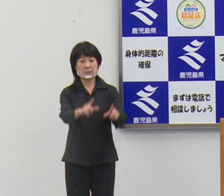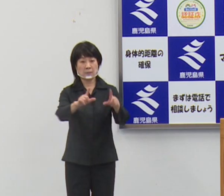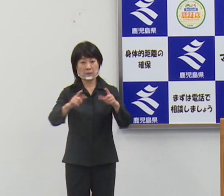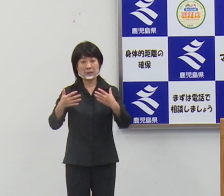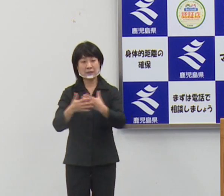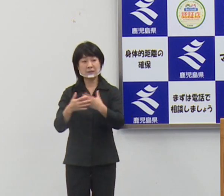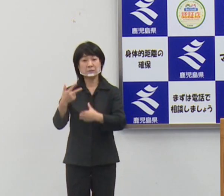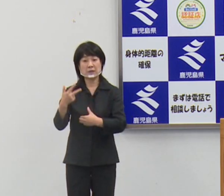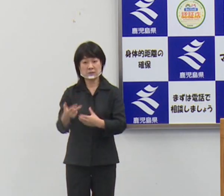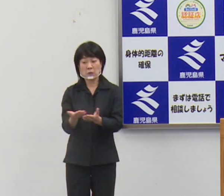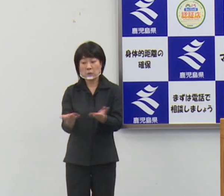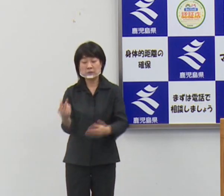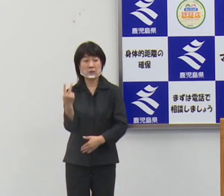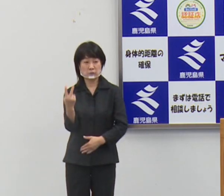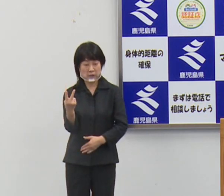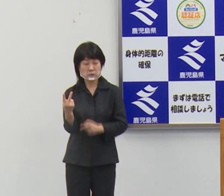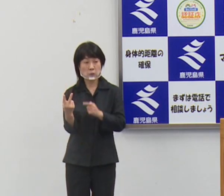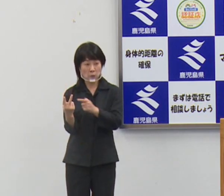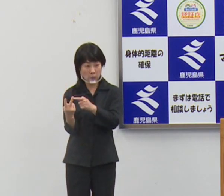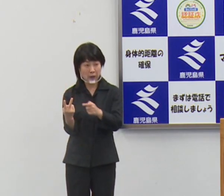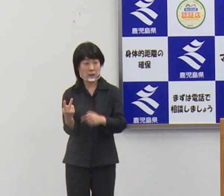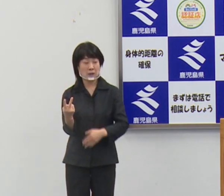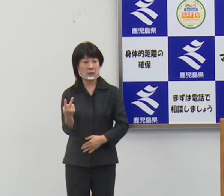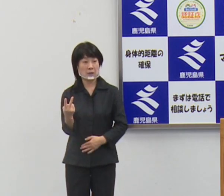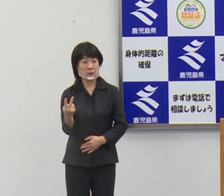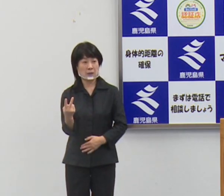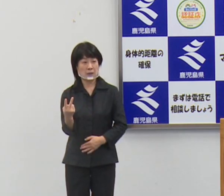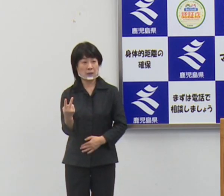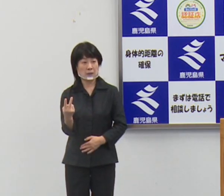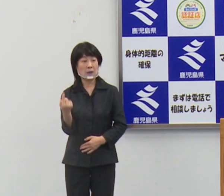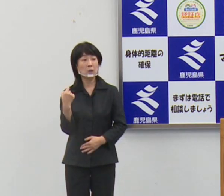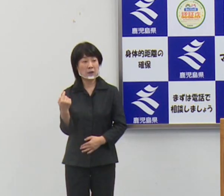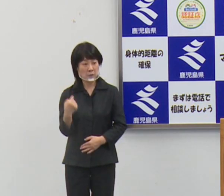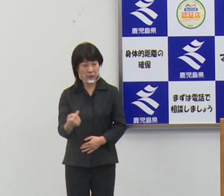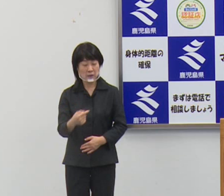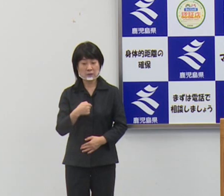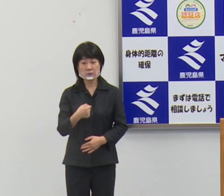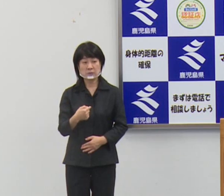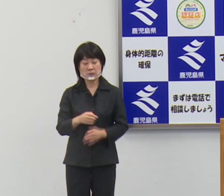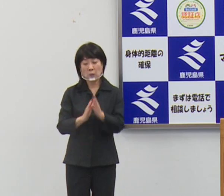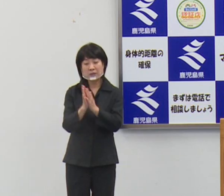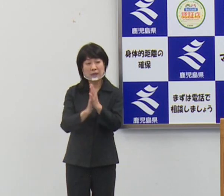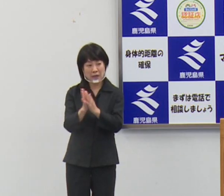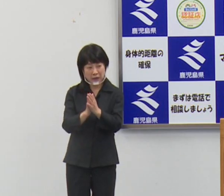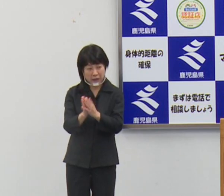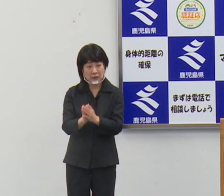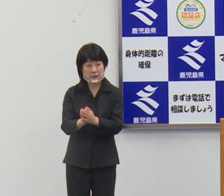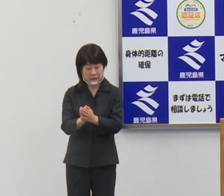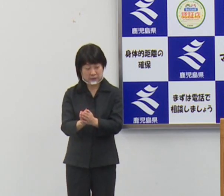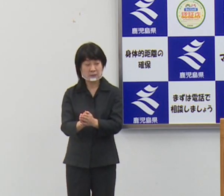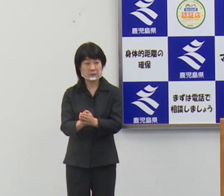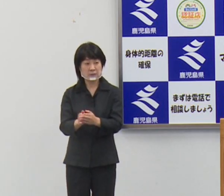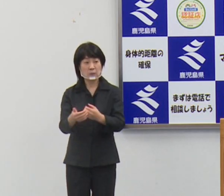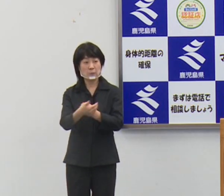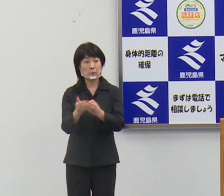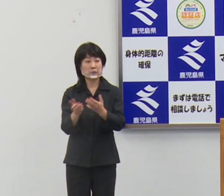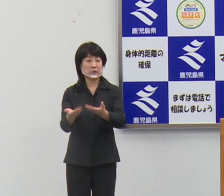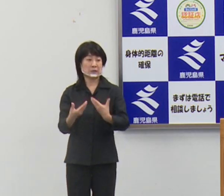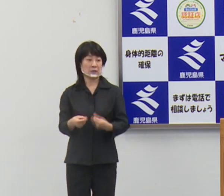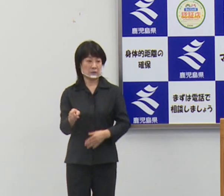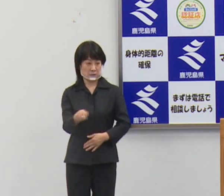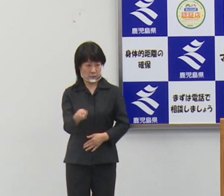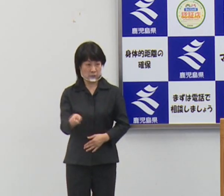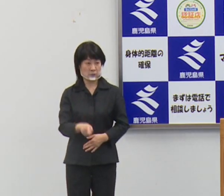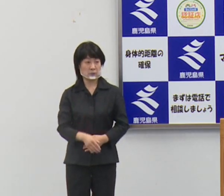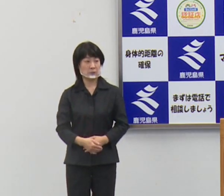霧島市の2店舗につきましては、すでにもう要請に応じていただいているという状況でございます。 分かりました。あともう一点、